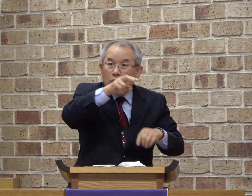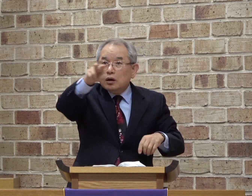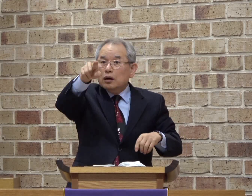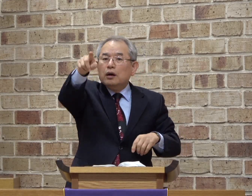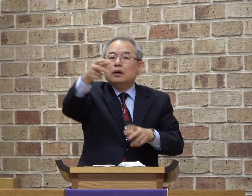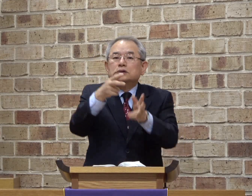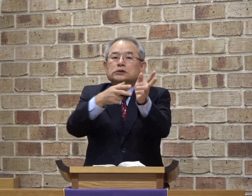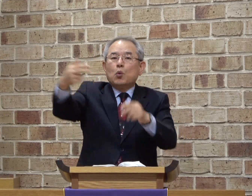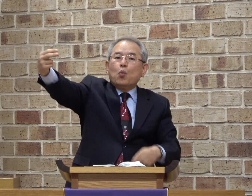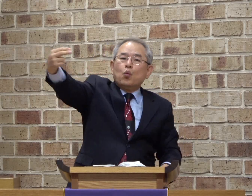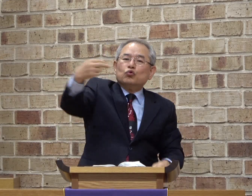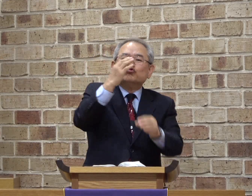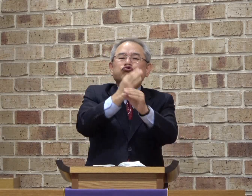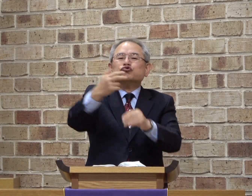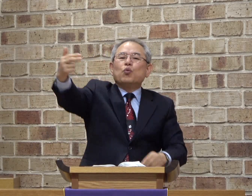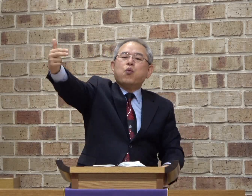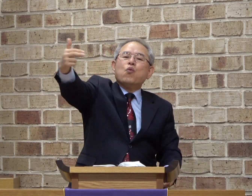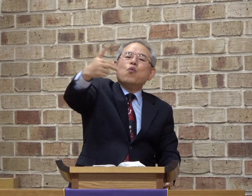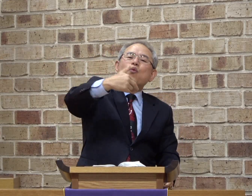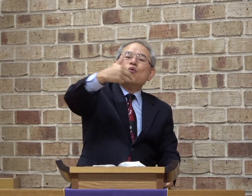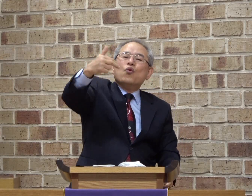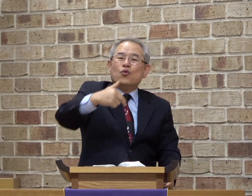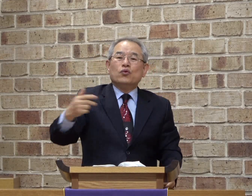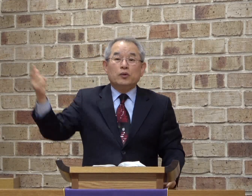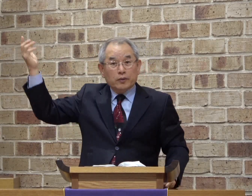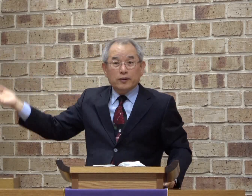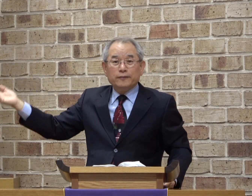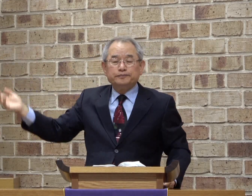근데 문제는 그 아들이 그것을 보고